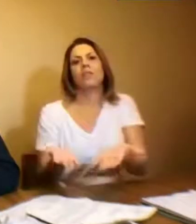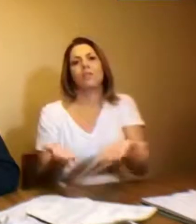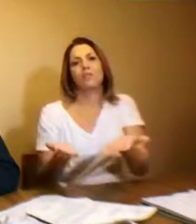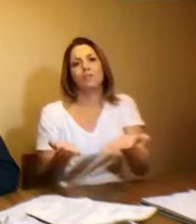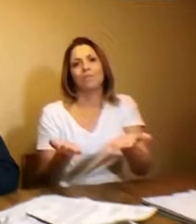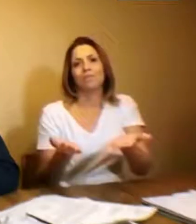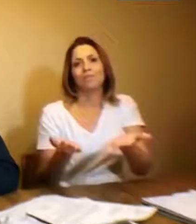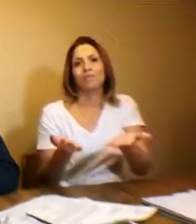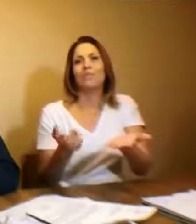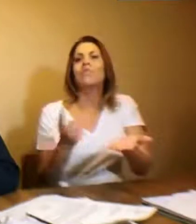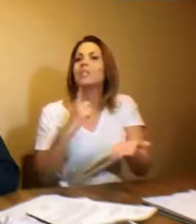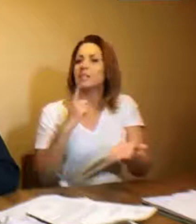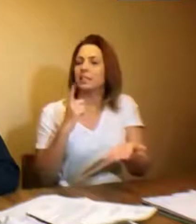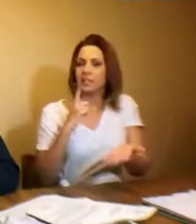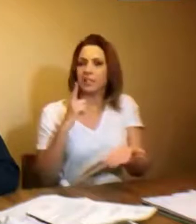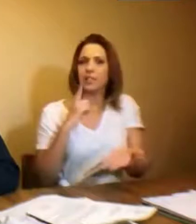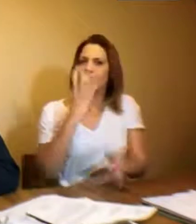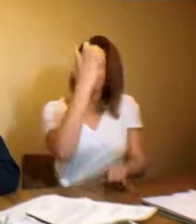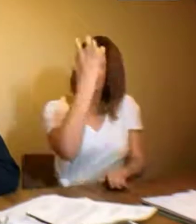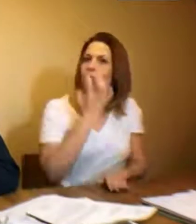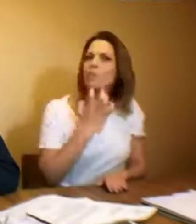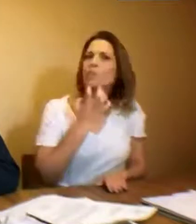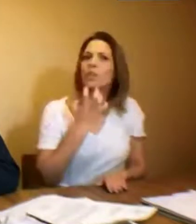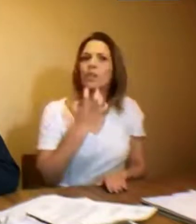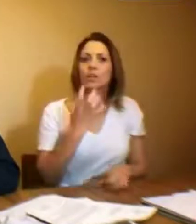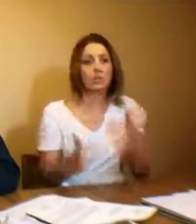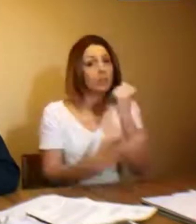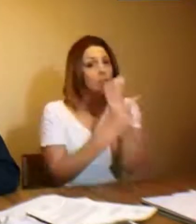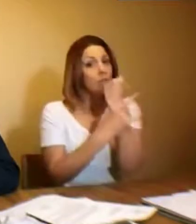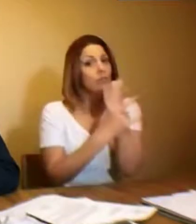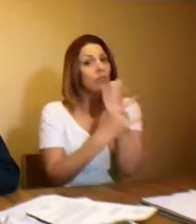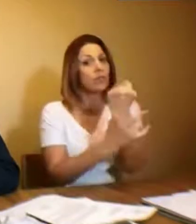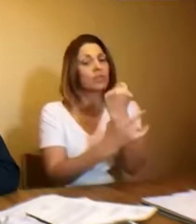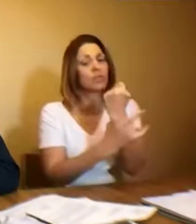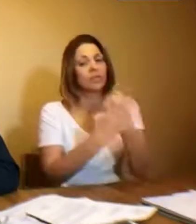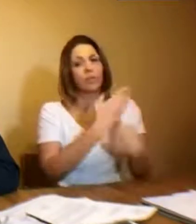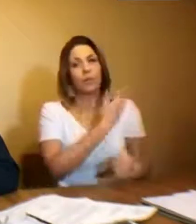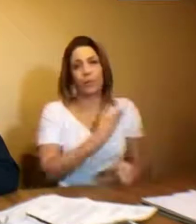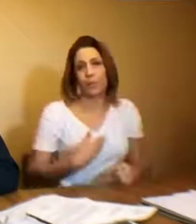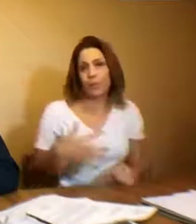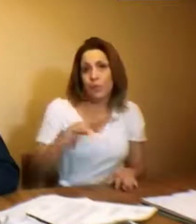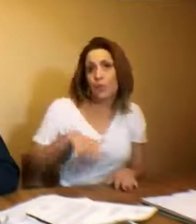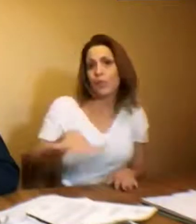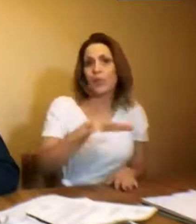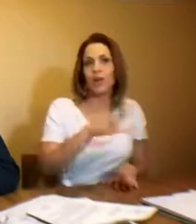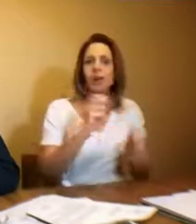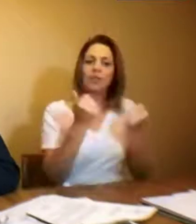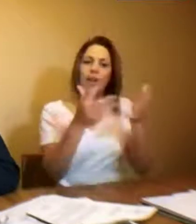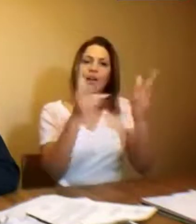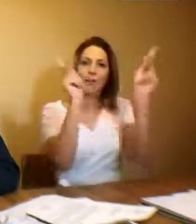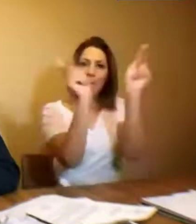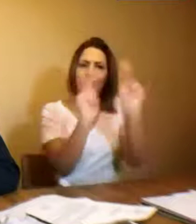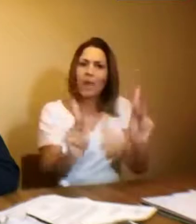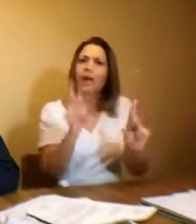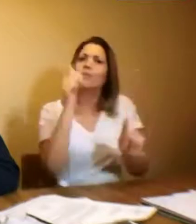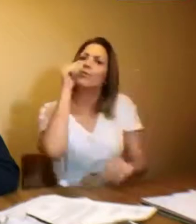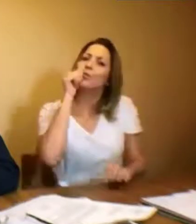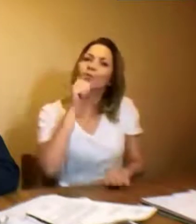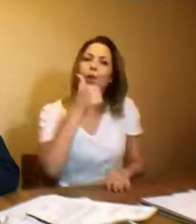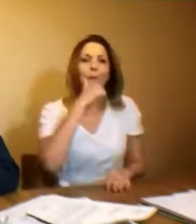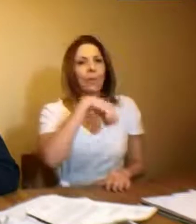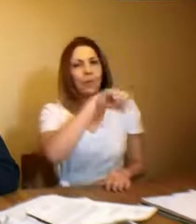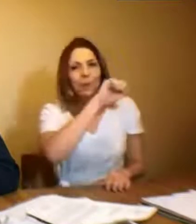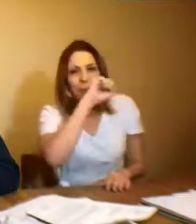Vamos jogar pesado na questão da segurança pública. Vamos trazer a paz para as mulheres, para as